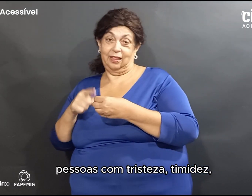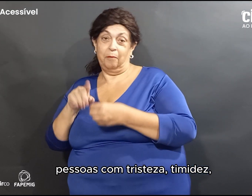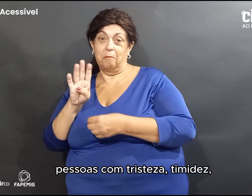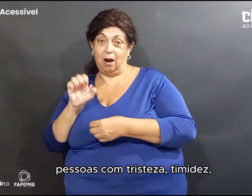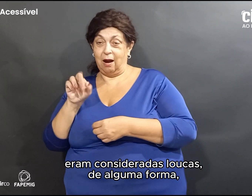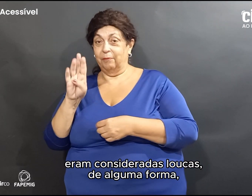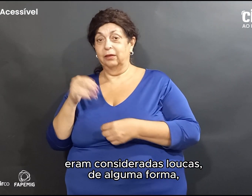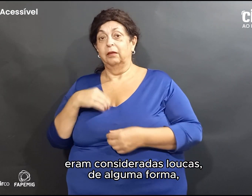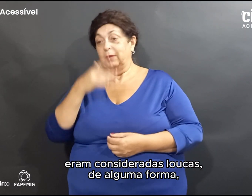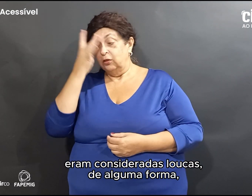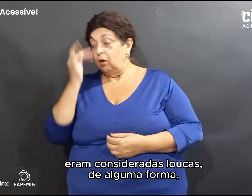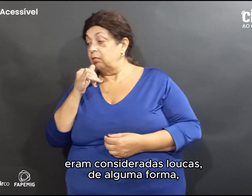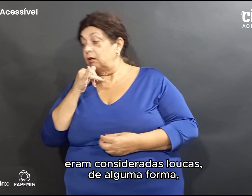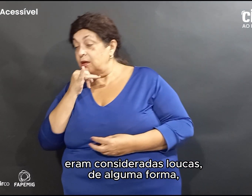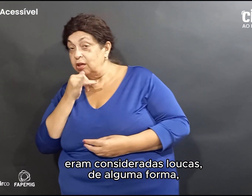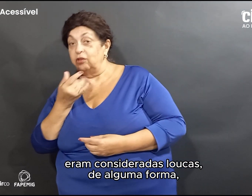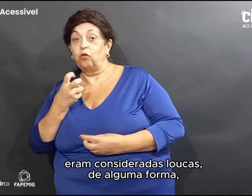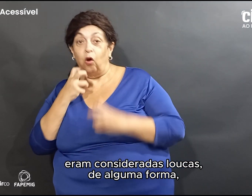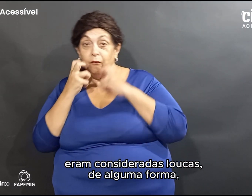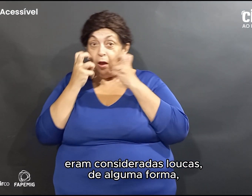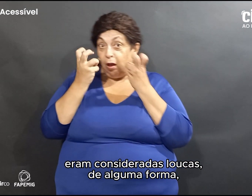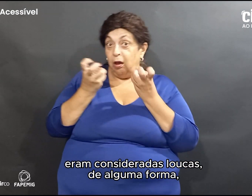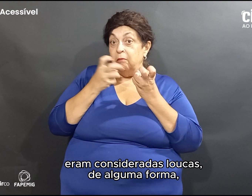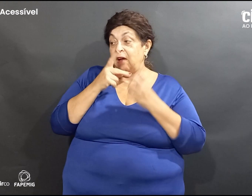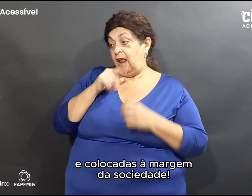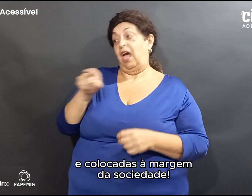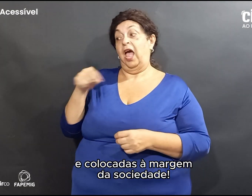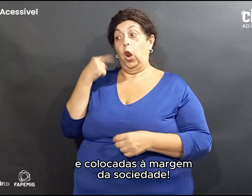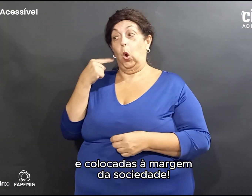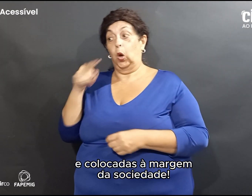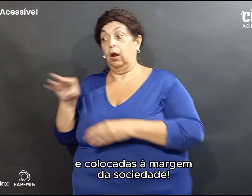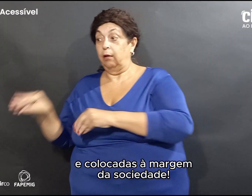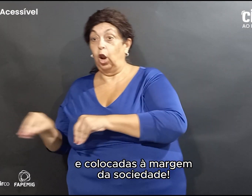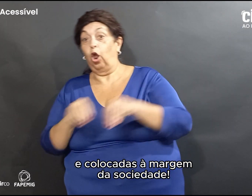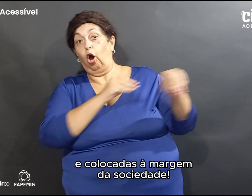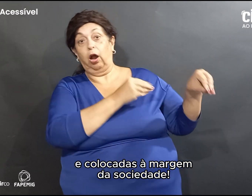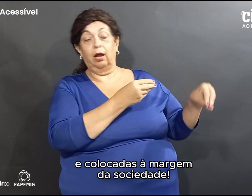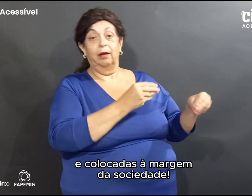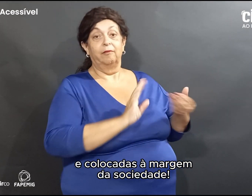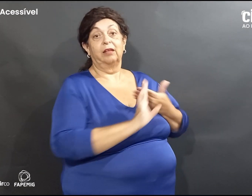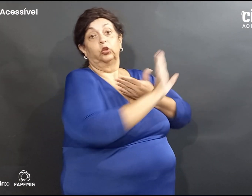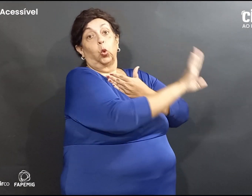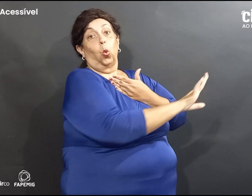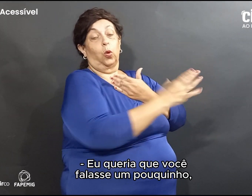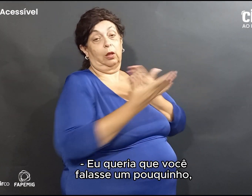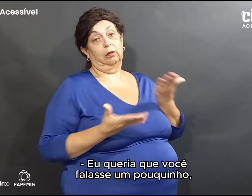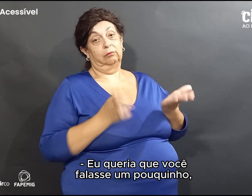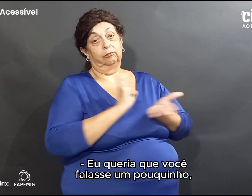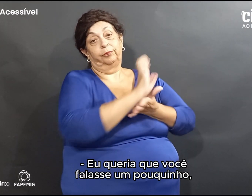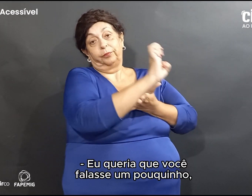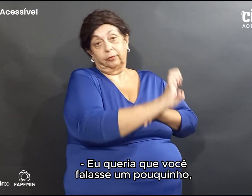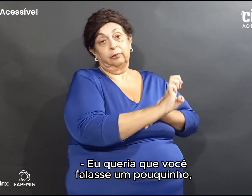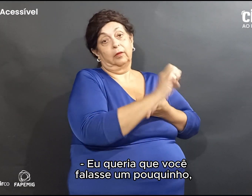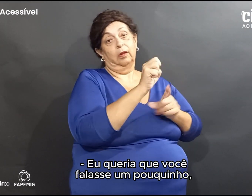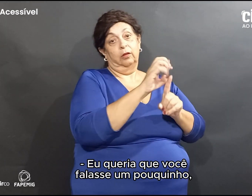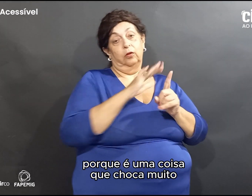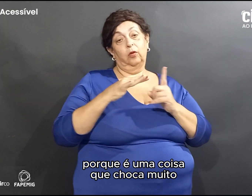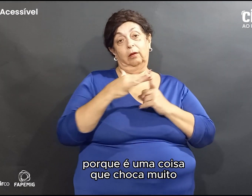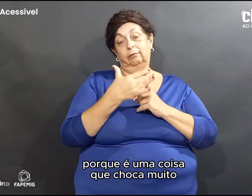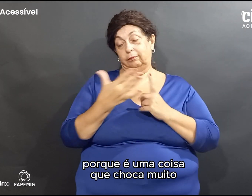timidez eram consideradas loucas de alguma forma e colocadas à margem da sociedade. Eu queria que você falasse um pouquinho, porque é uma